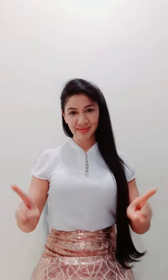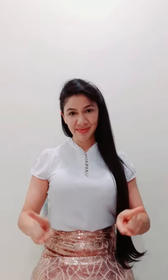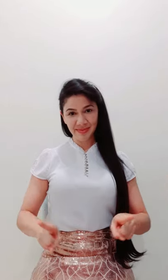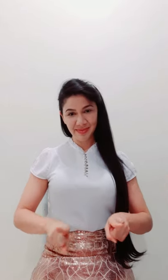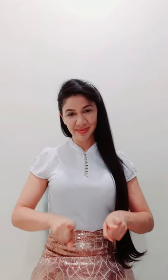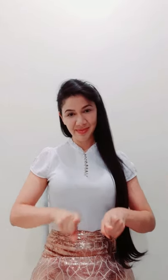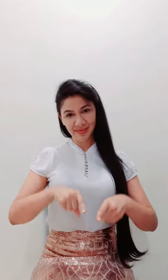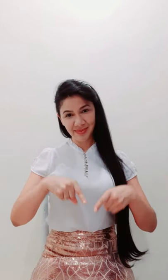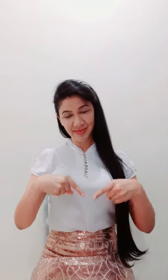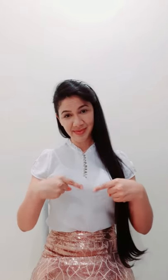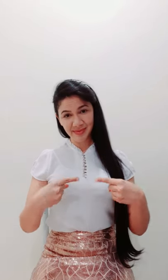Música